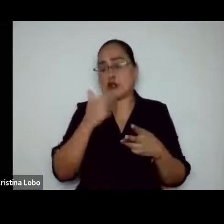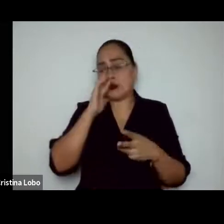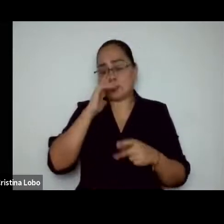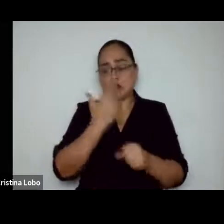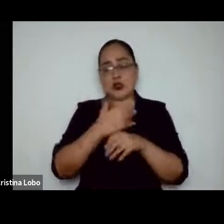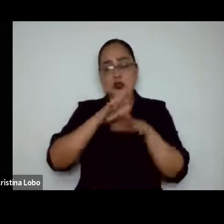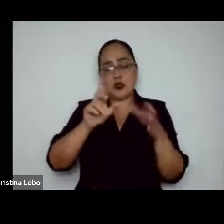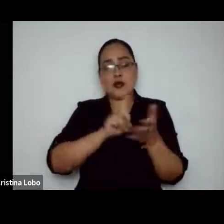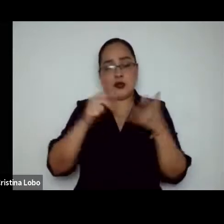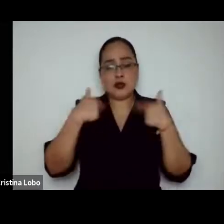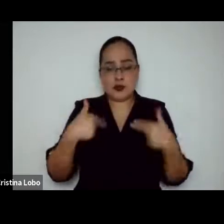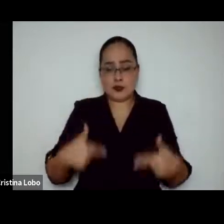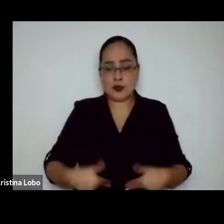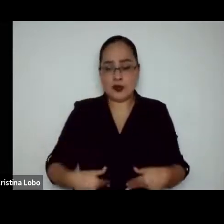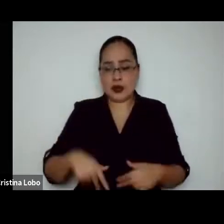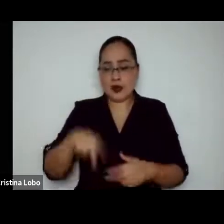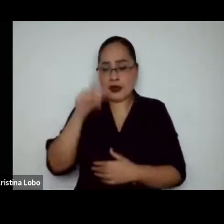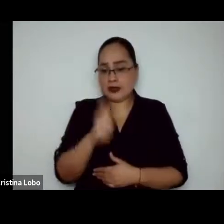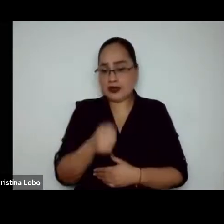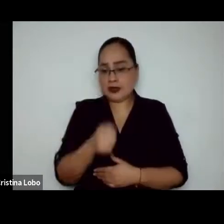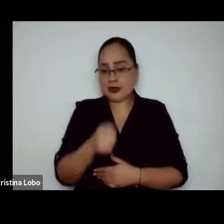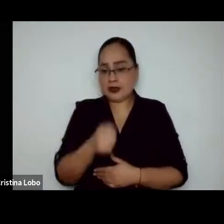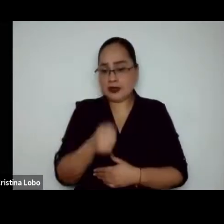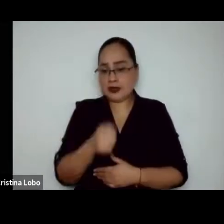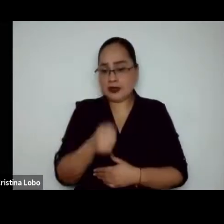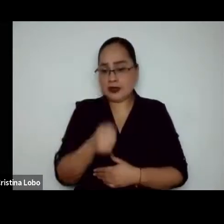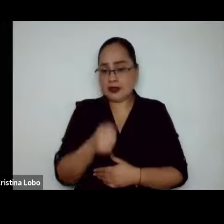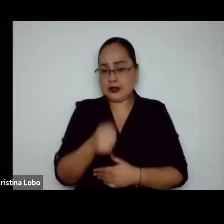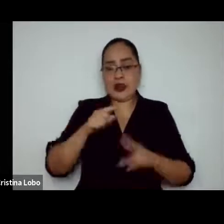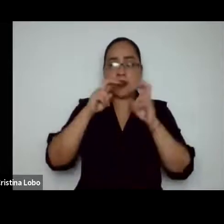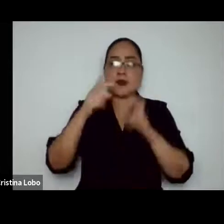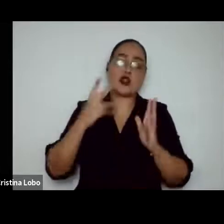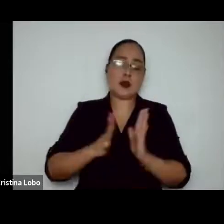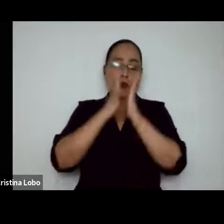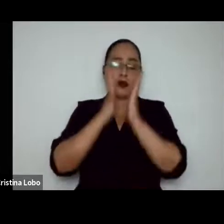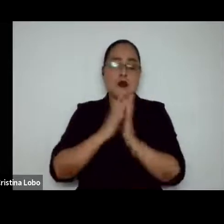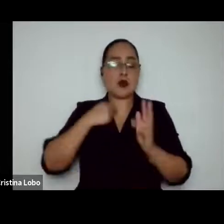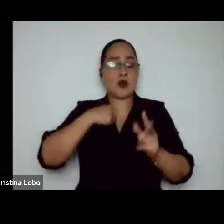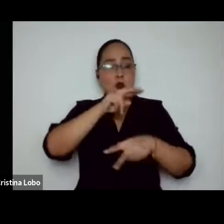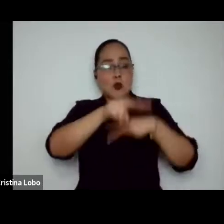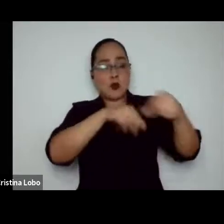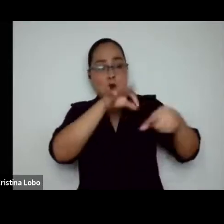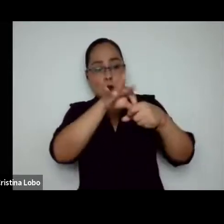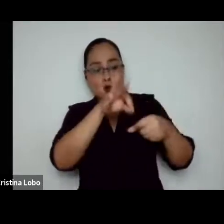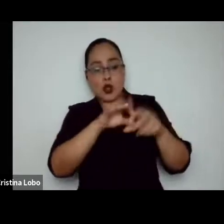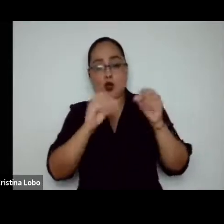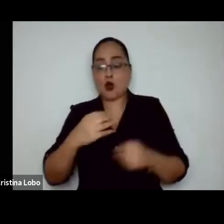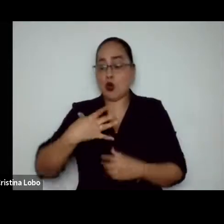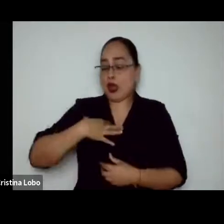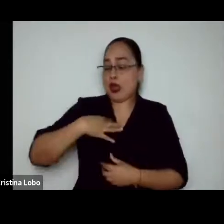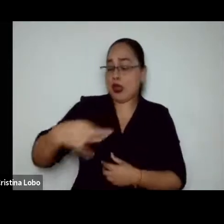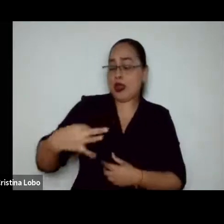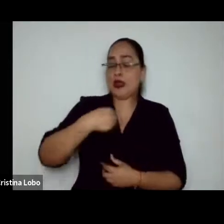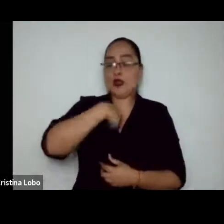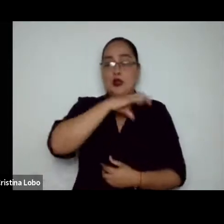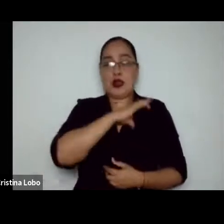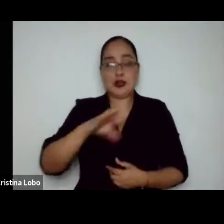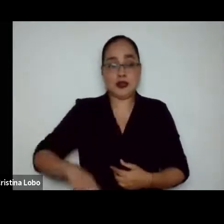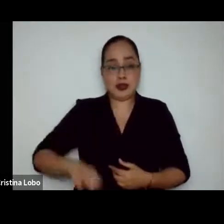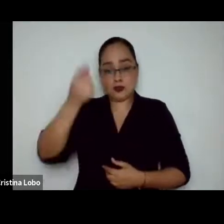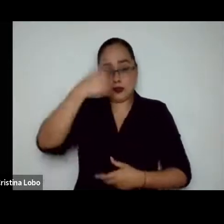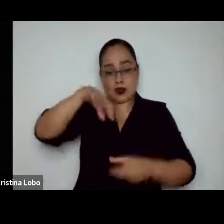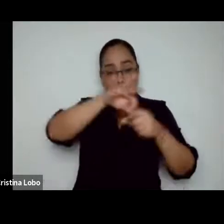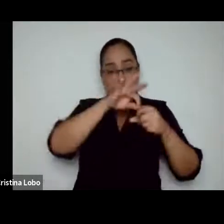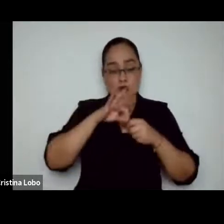pensamos en los derechos de participación política, por ejemplo, el derecho a votar o el derecho a ser votado, tiene que ver con la